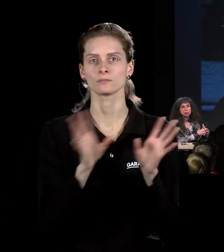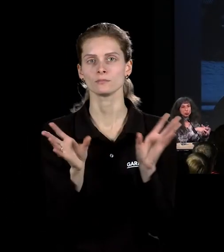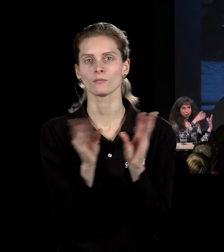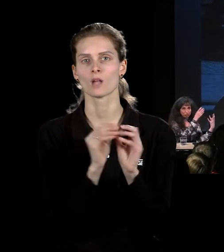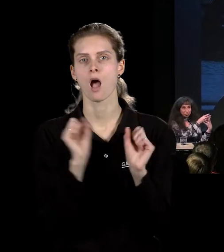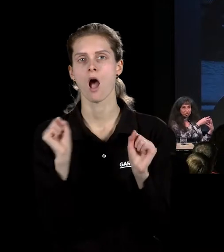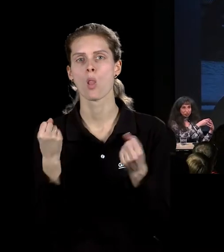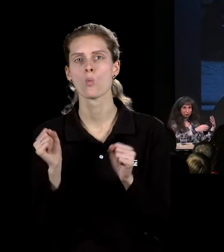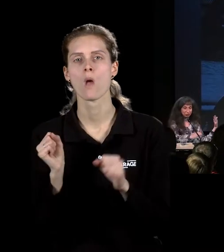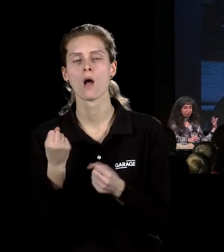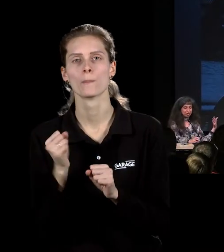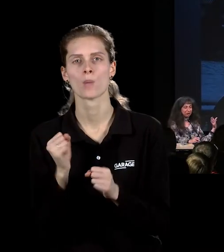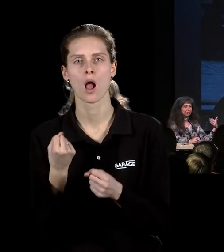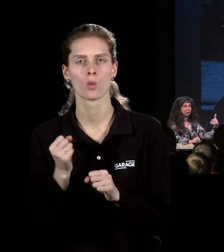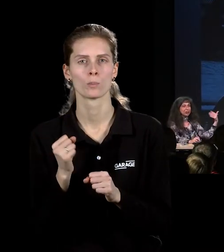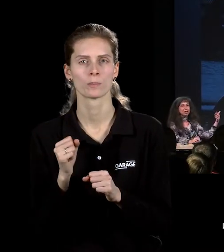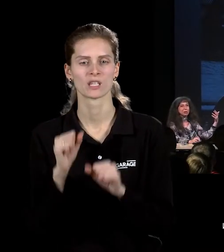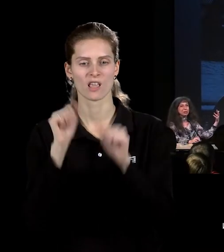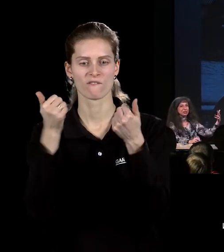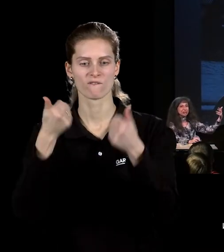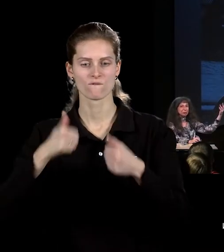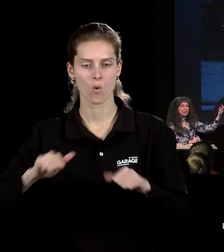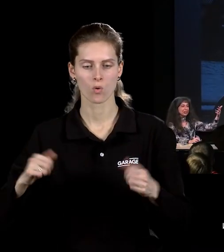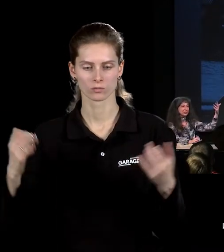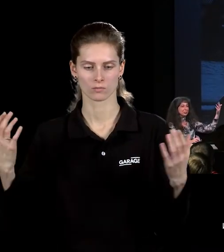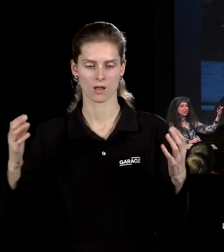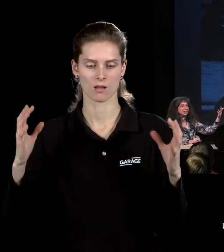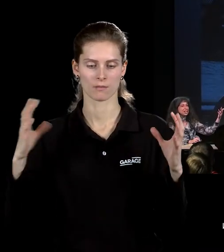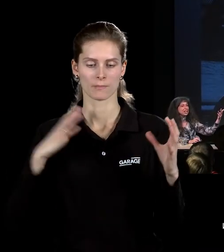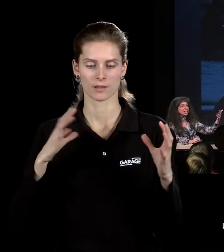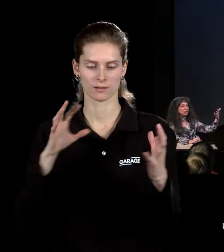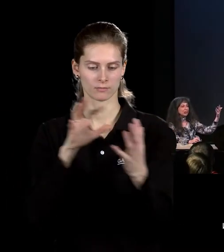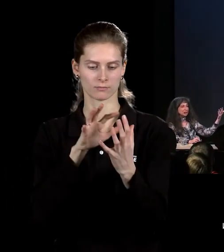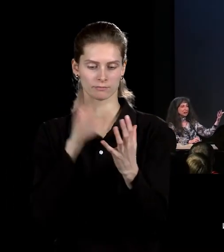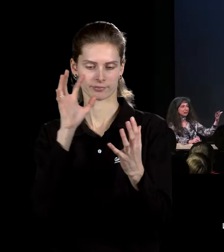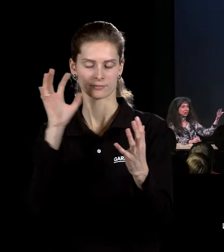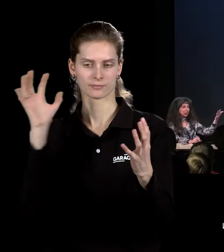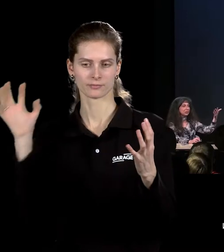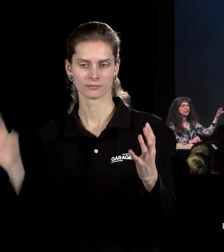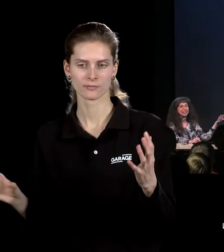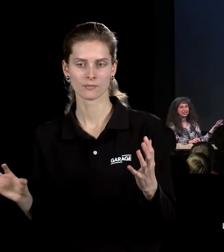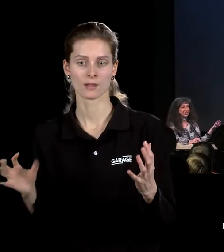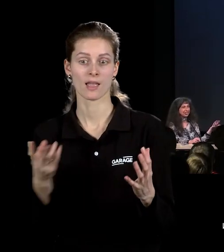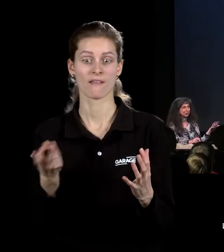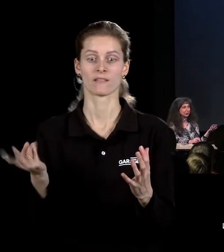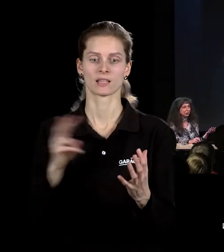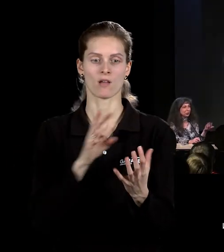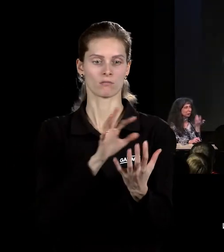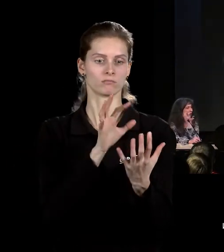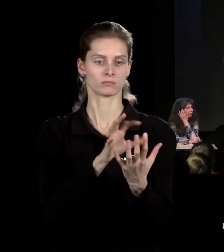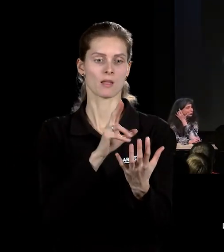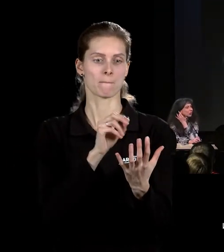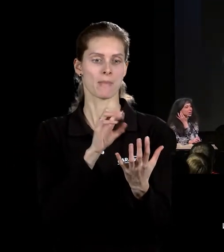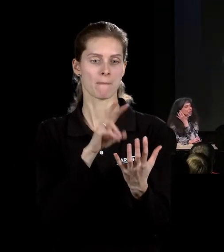алюминиевой, по-моему, формой, в которой этот пепел формовался, в последний момент снимается эта маска, и два этих изваяния оказываются